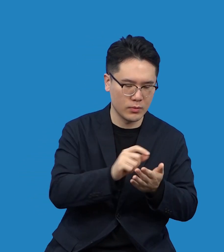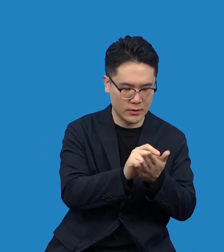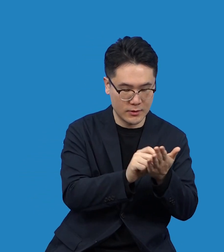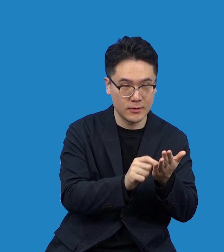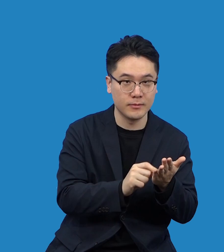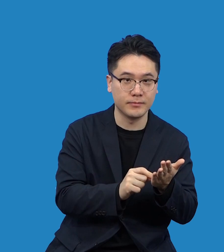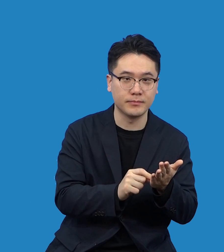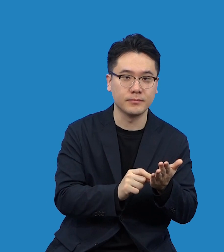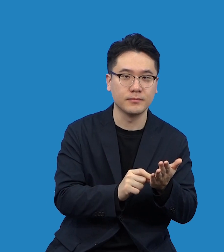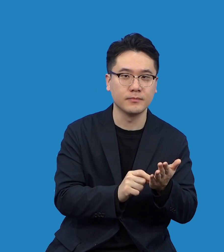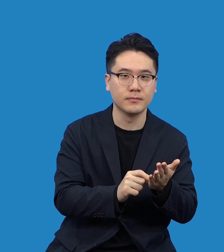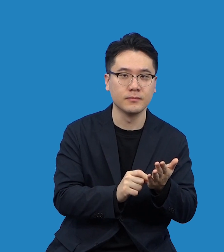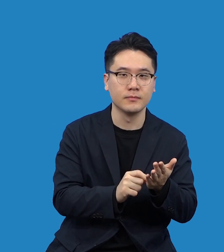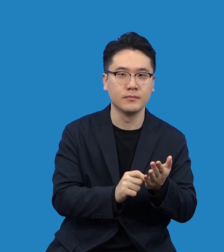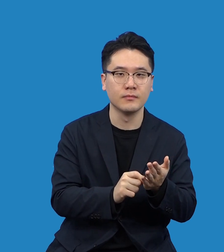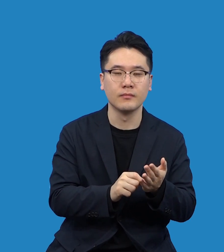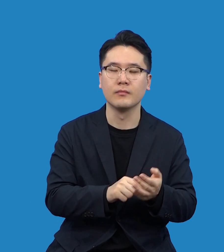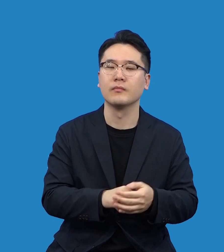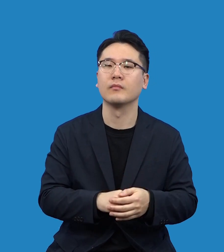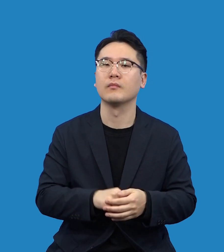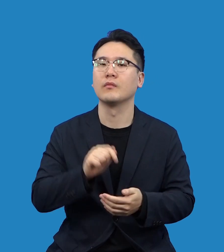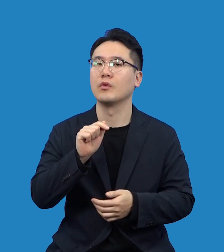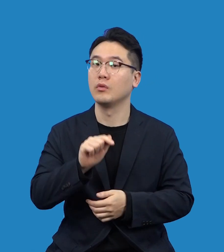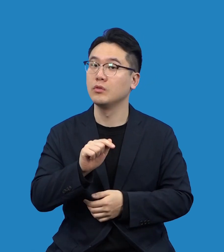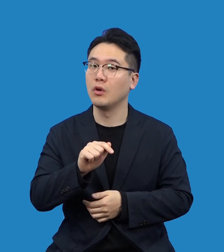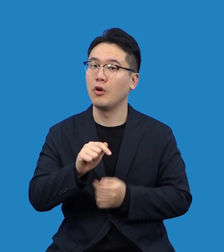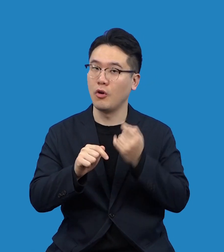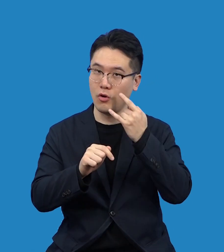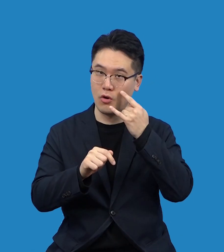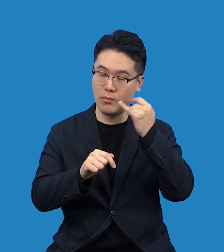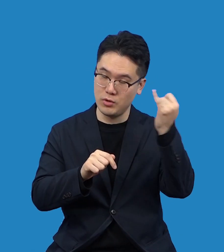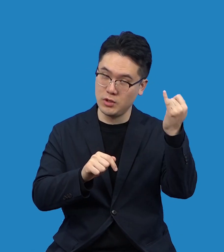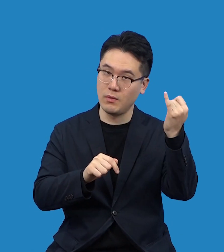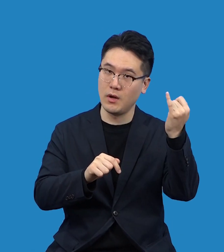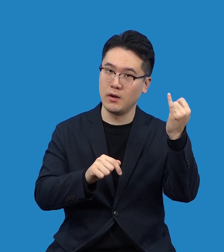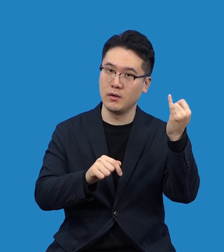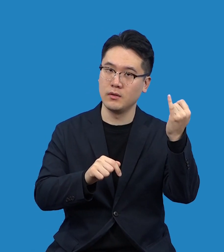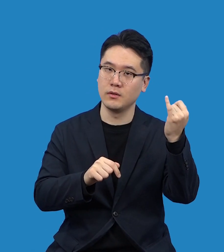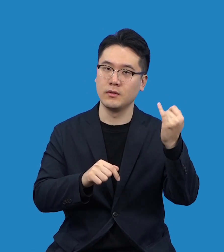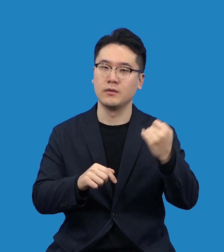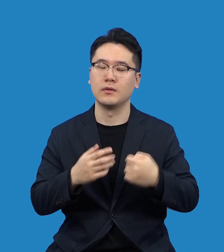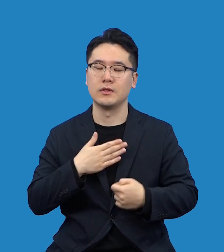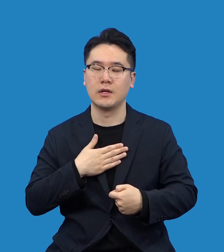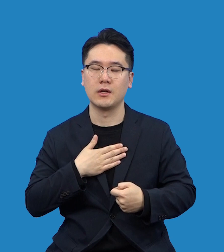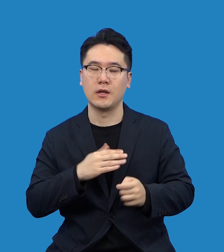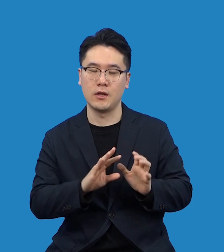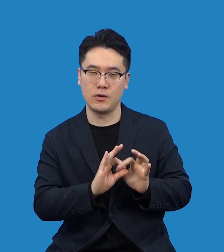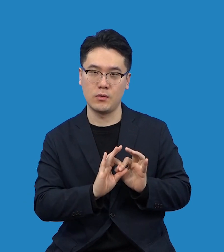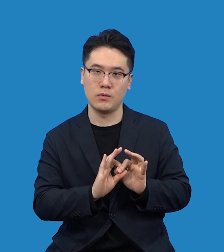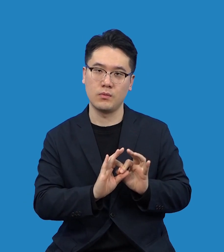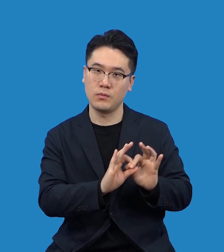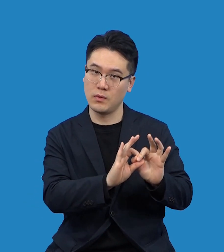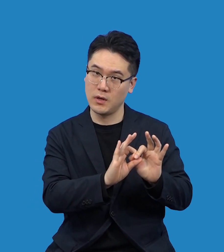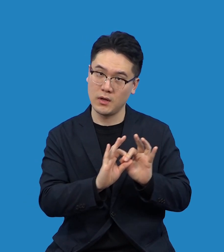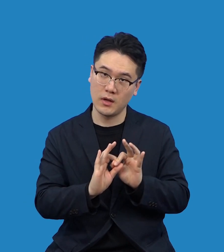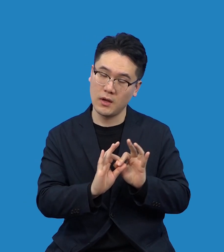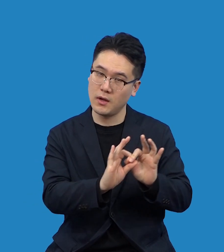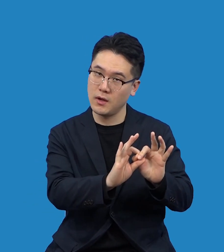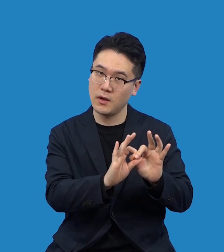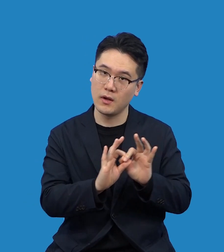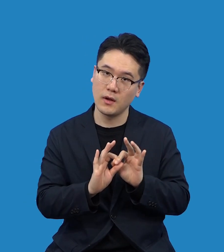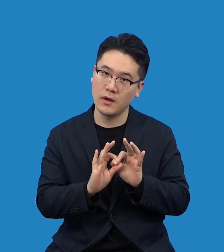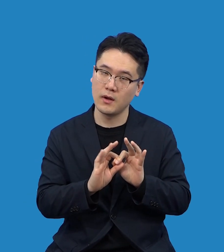그 글에서 고인은 어머니의 노래를 어머니와 자기와의 그 모녀